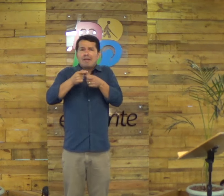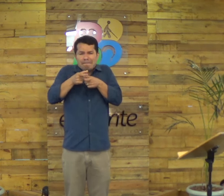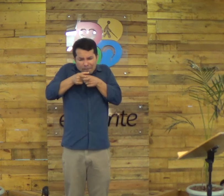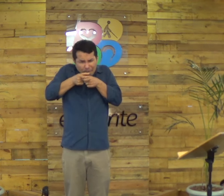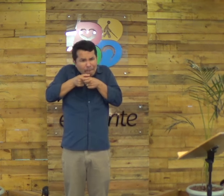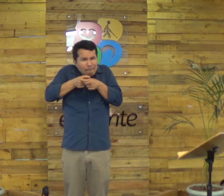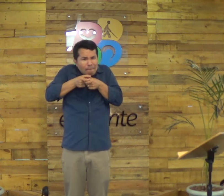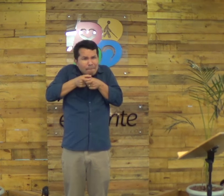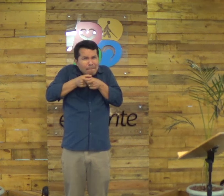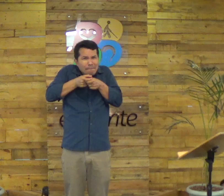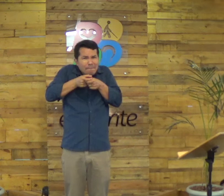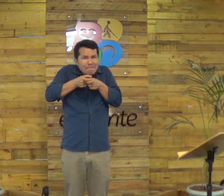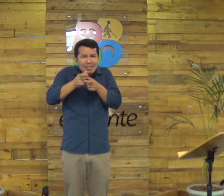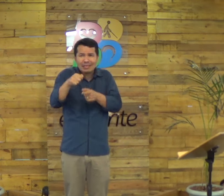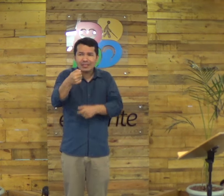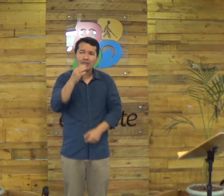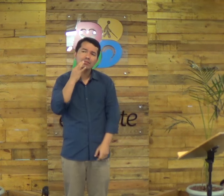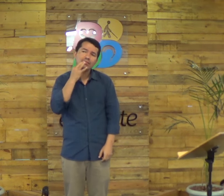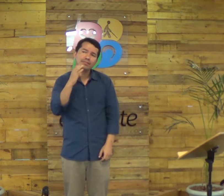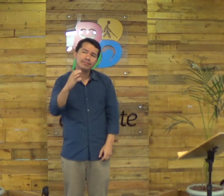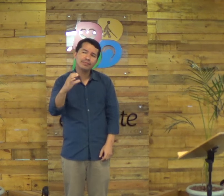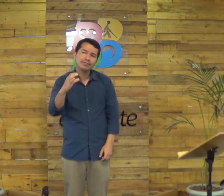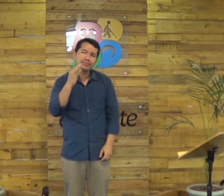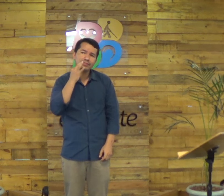porque eu morava na cidade muito pequena, tomei azul,